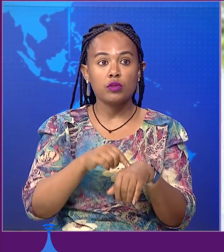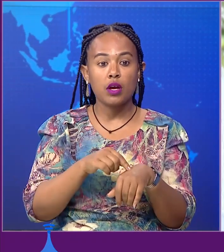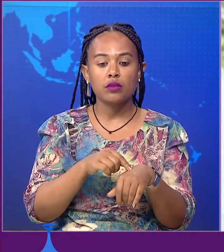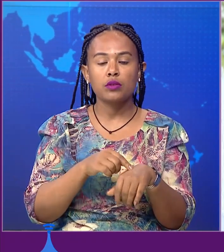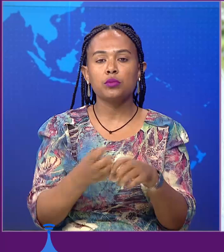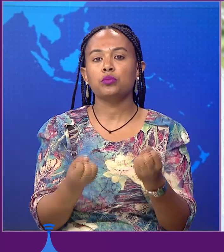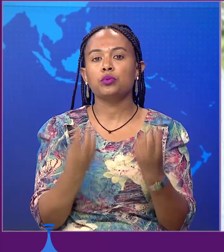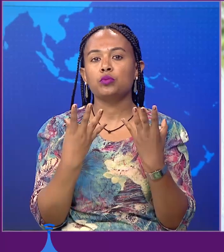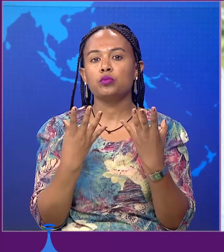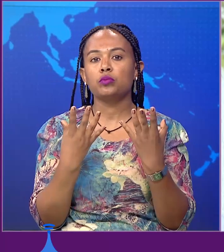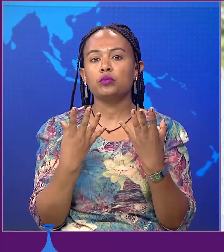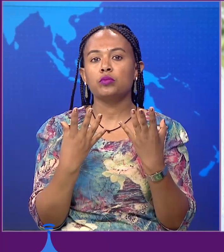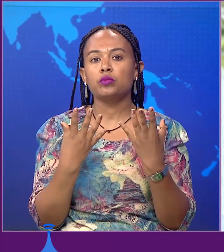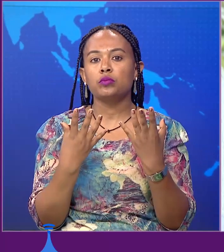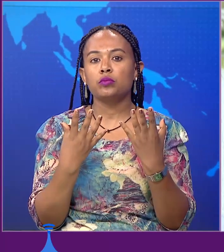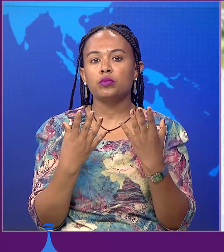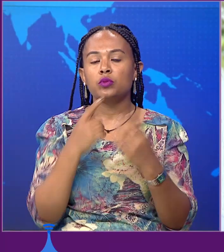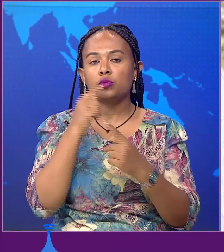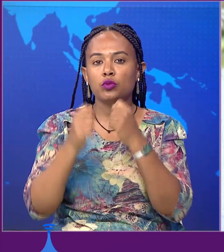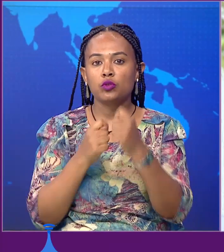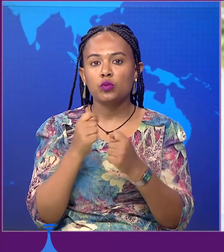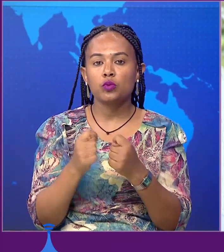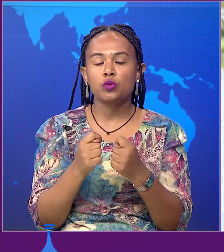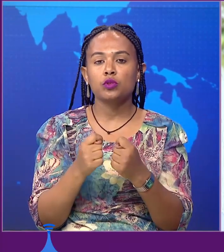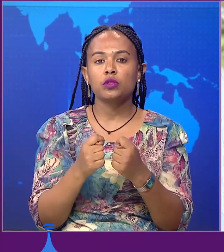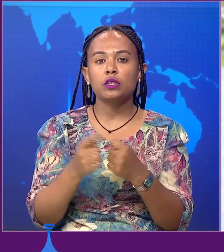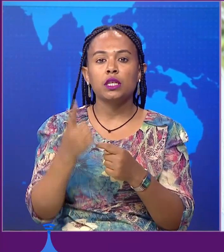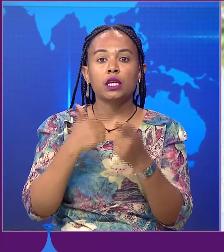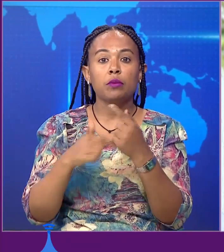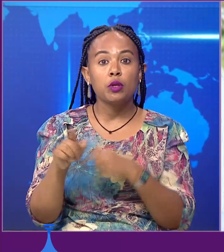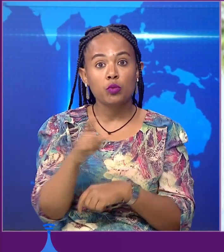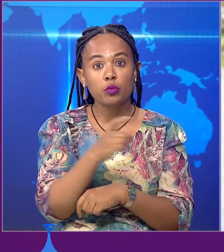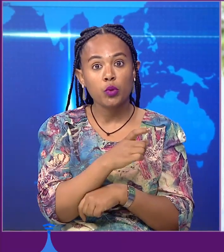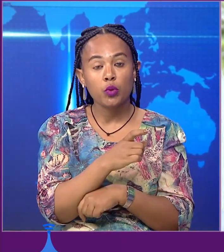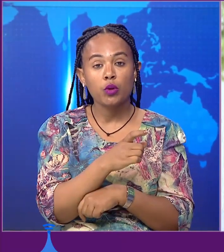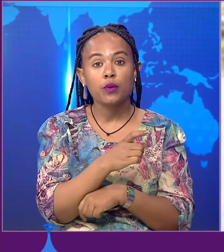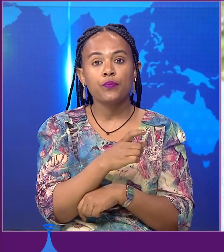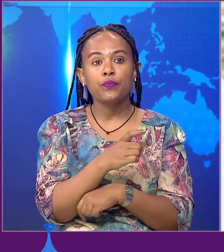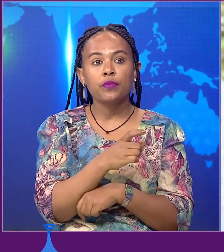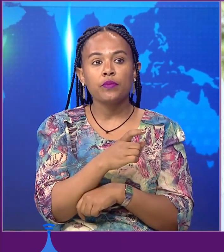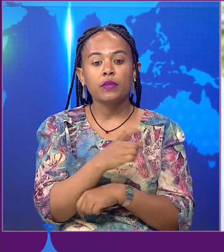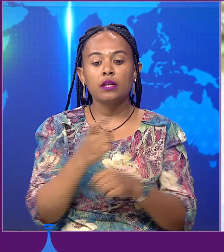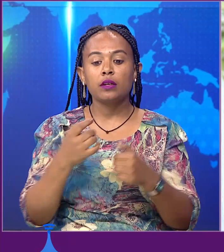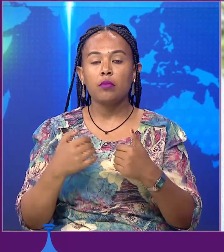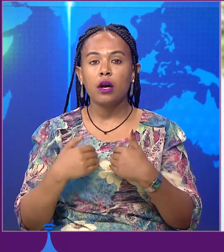ያው ብዙም ቱሪስቶች እየመጡም ቢሆን ግን ባለው